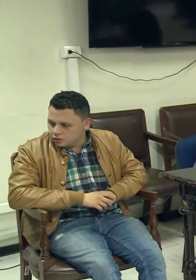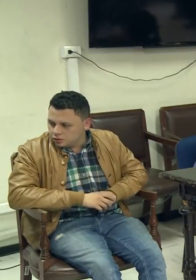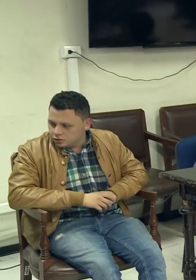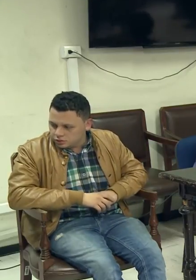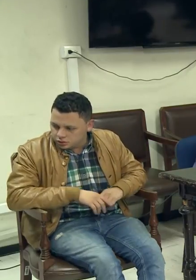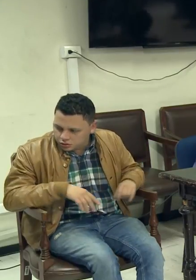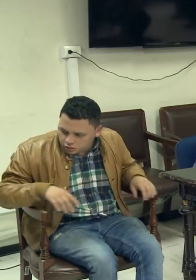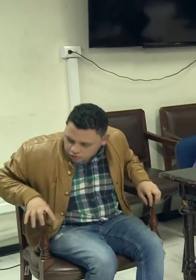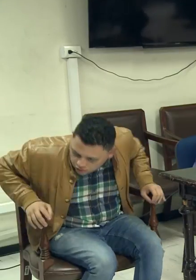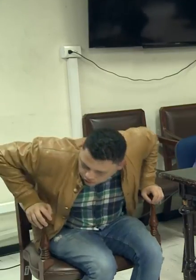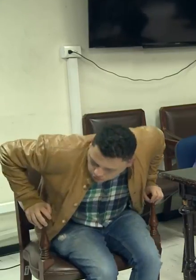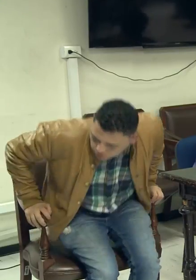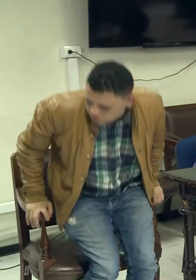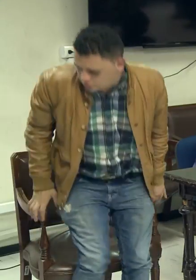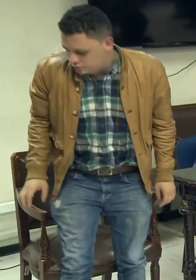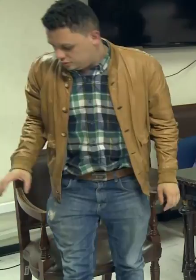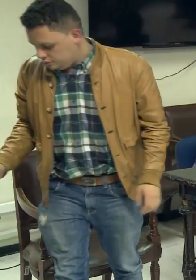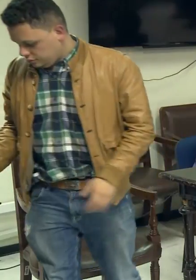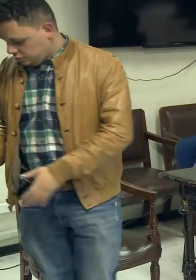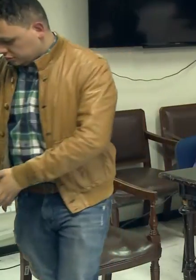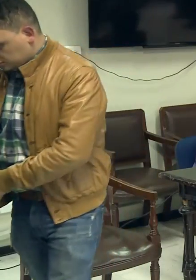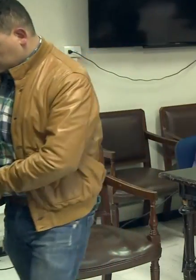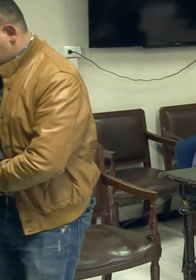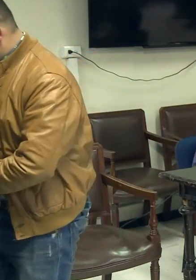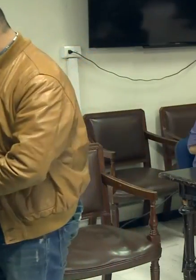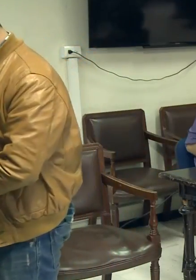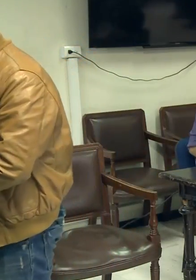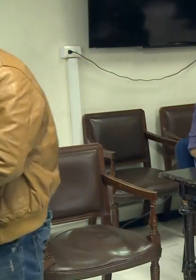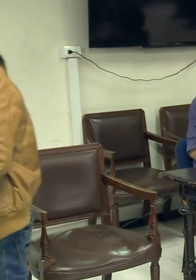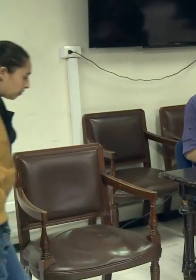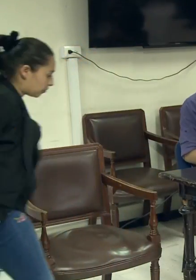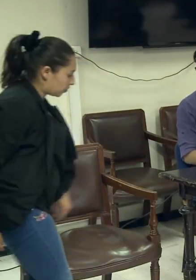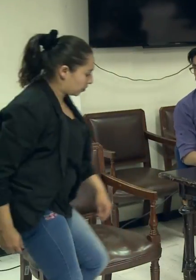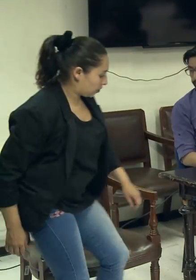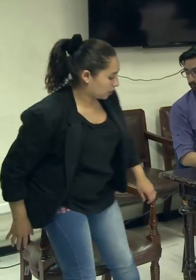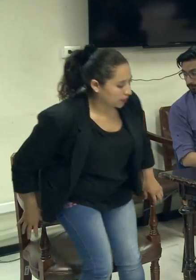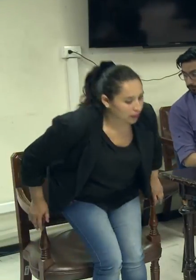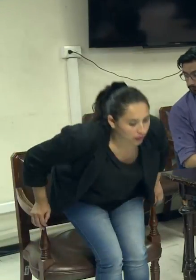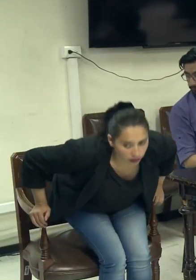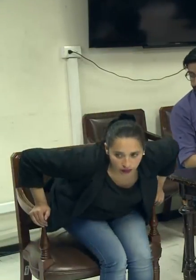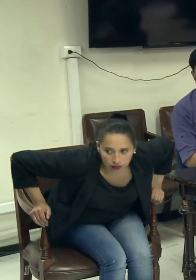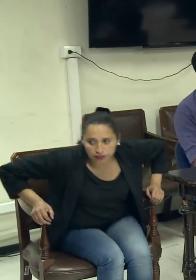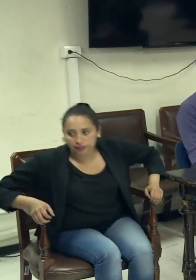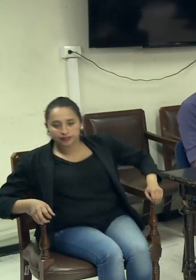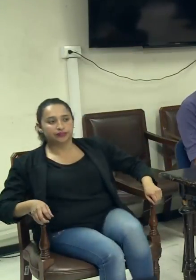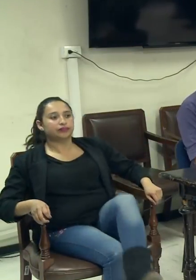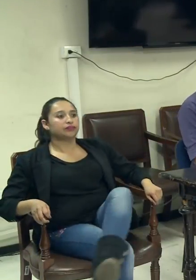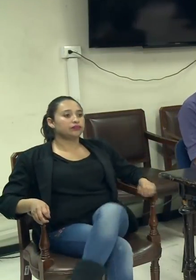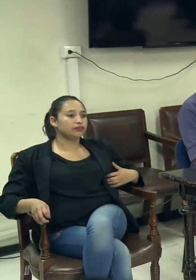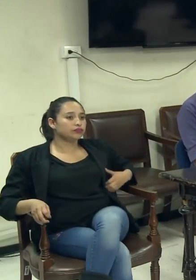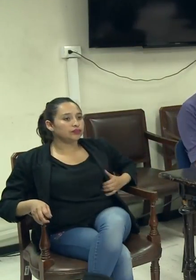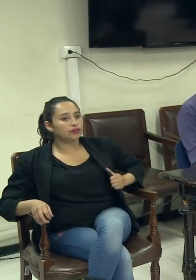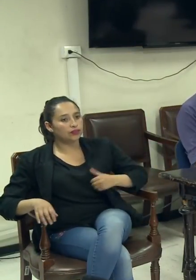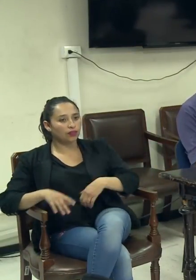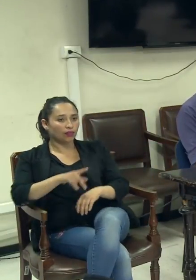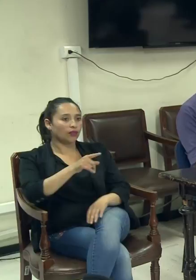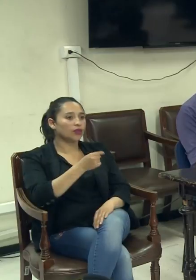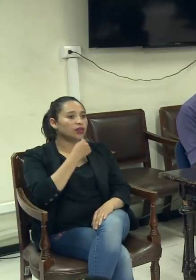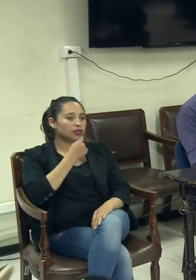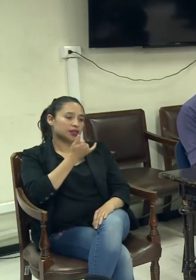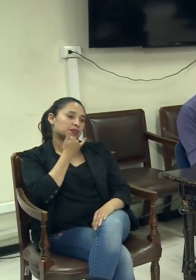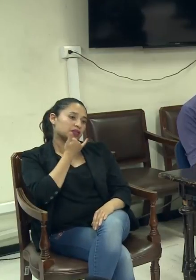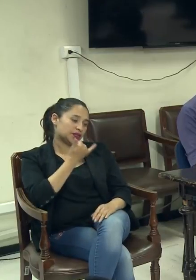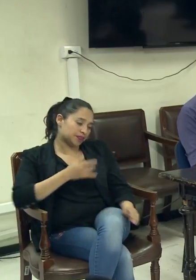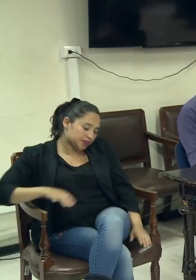el sistema llama discapacidades, y que son muy marginadas en su